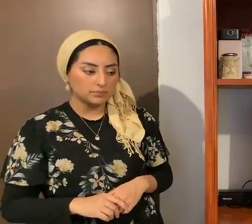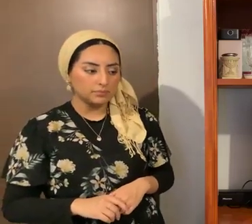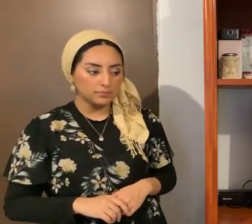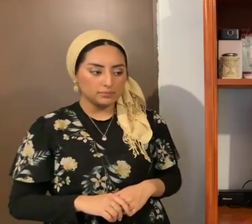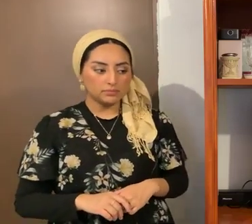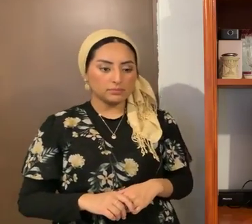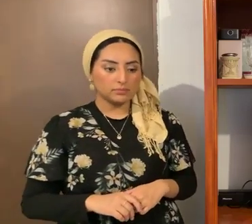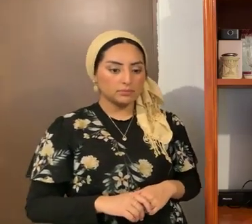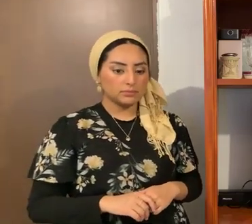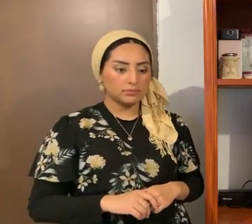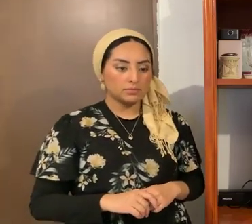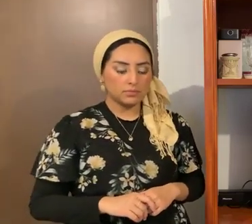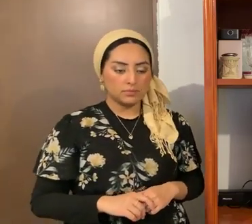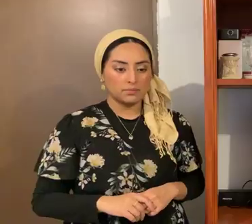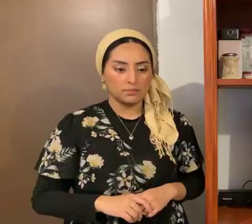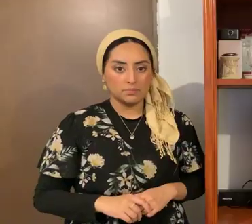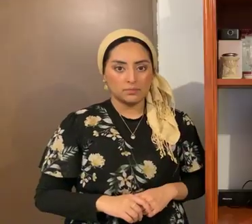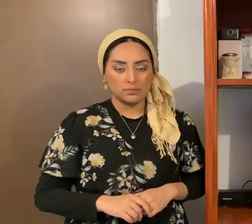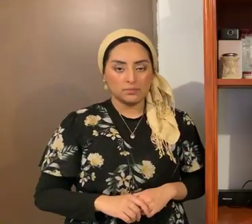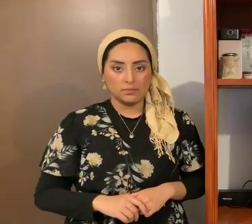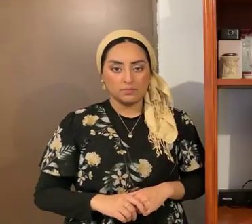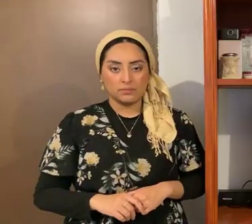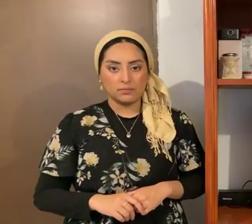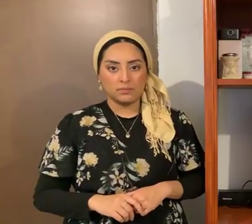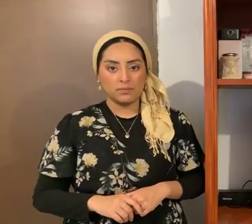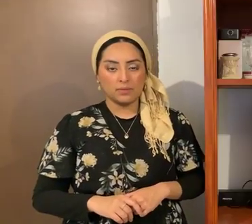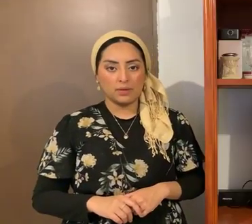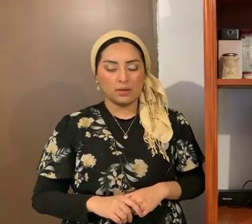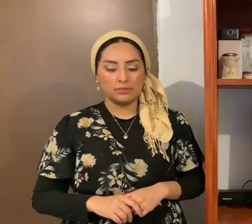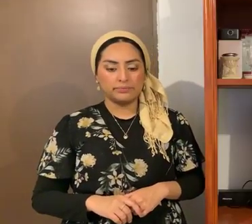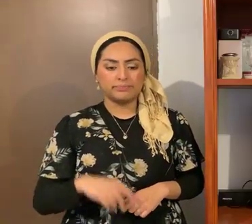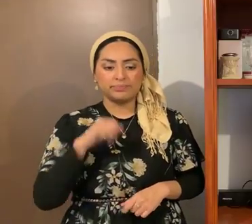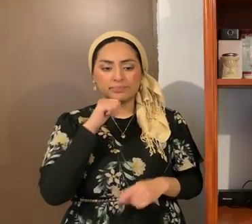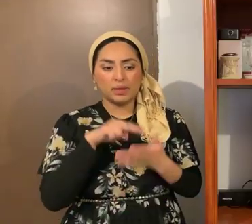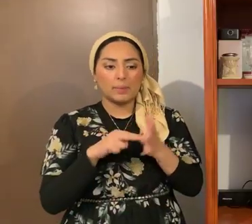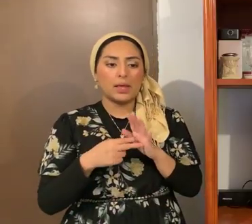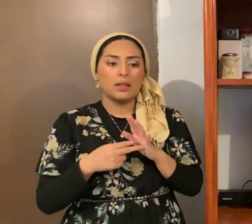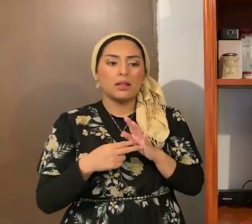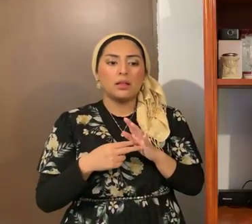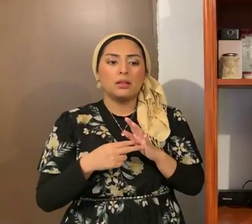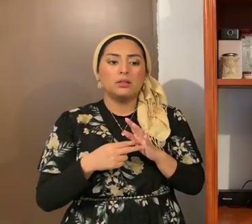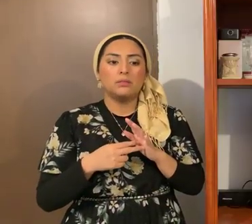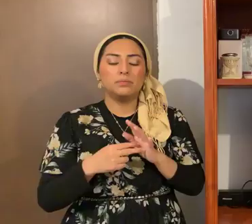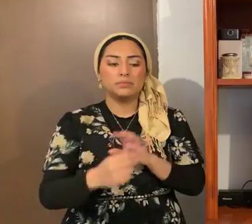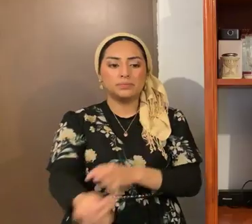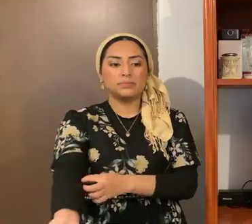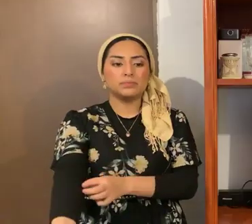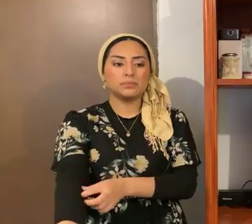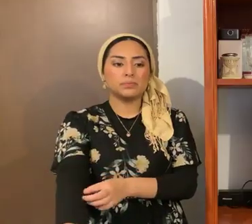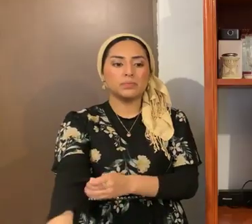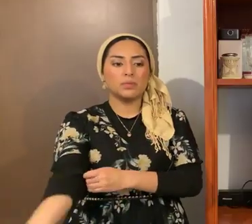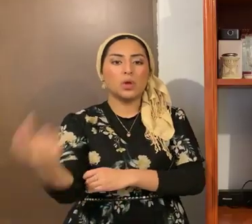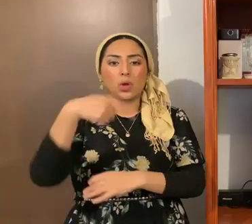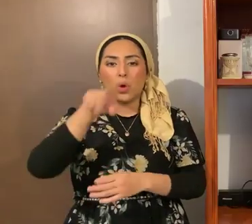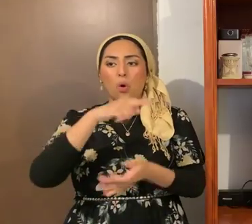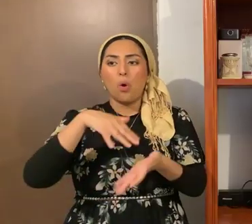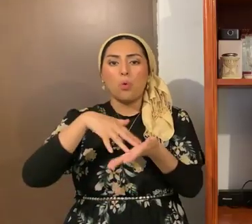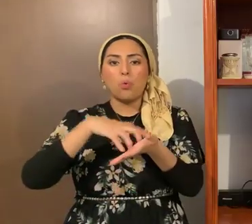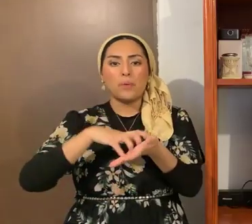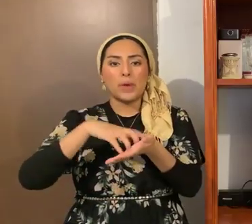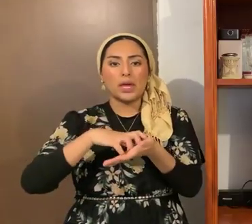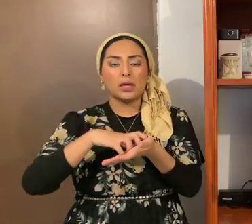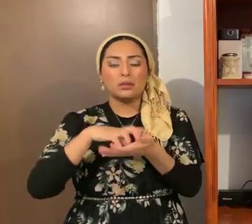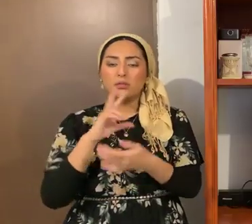Honradez y abnegación. Y abnegación no quiere decir dejarse manipular por gente mala. No, eso es